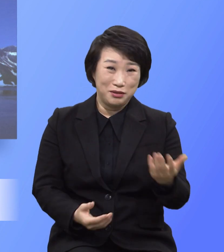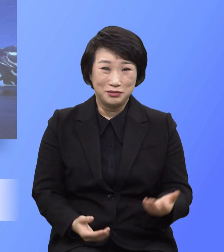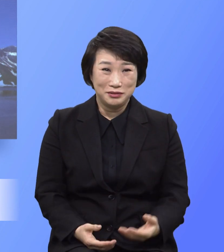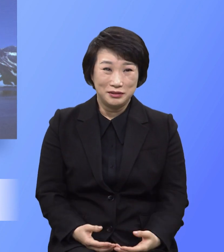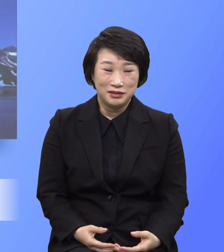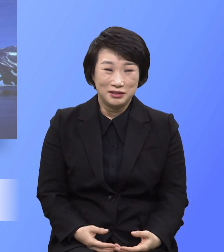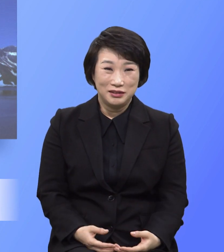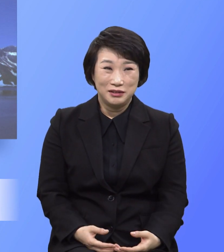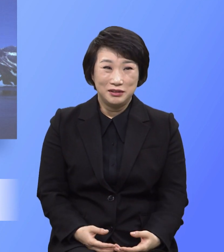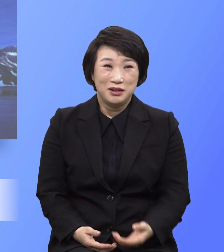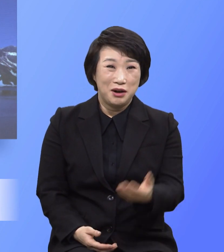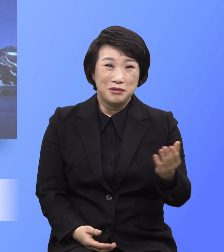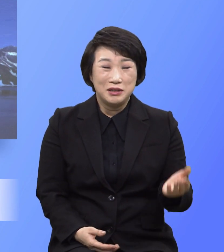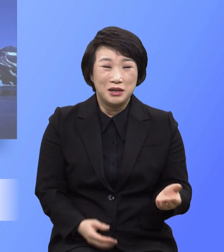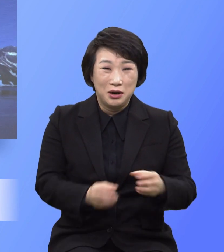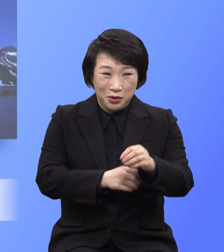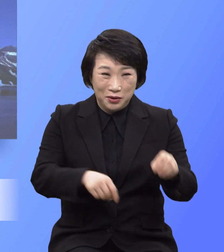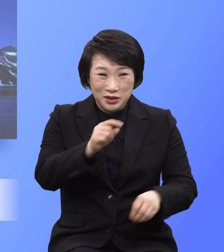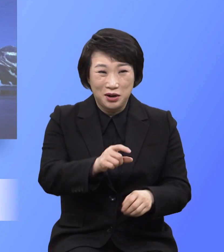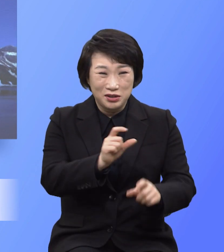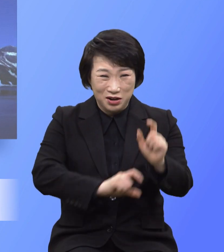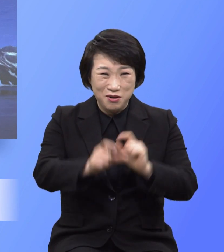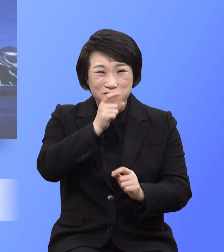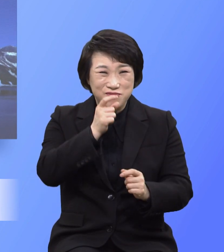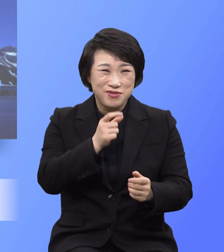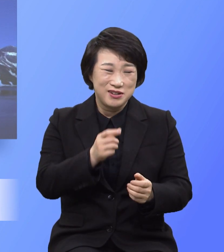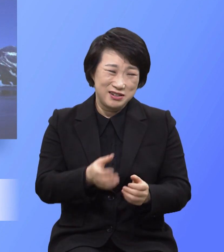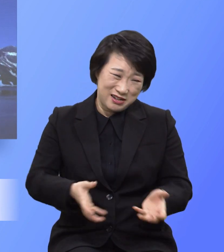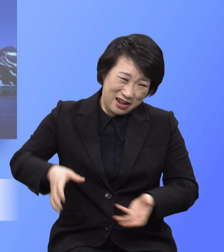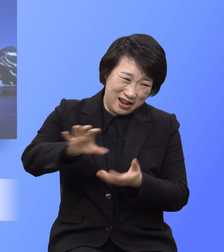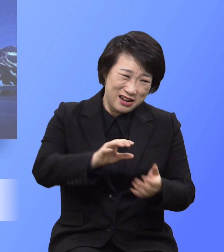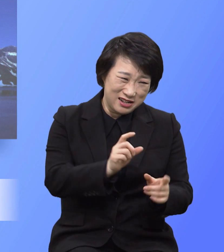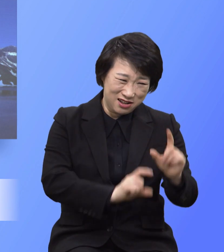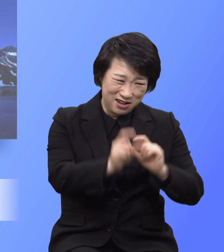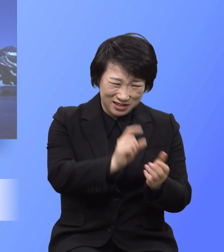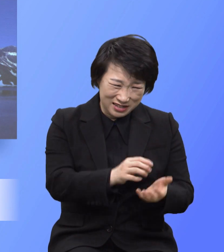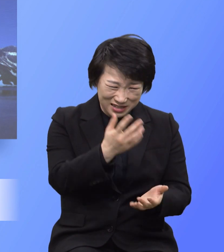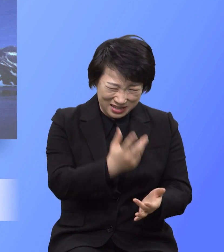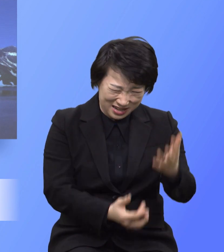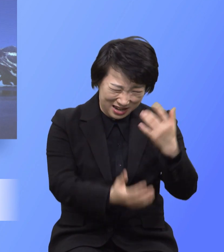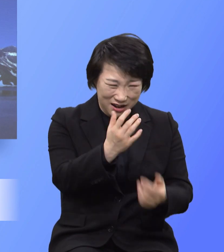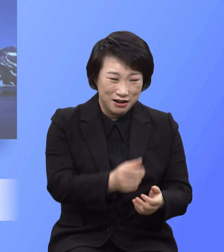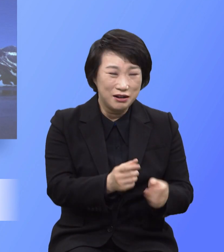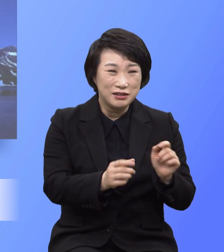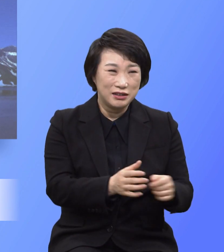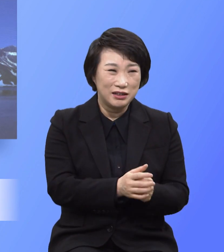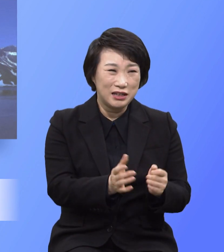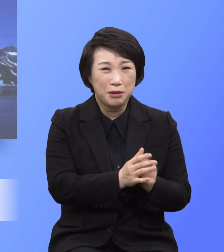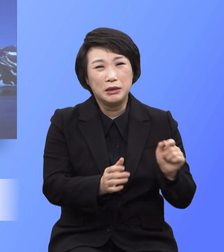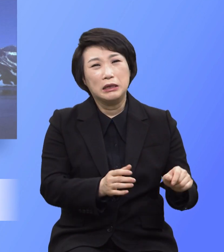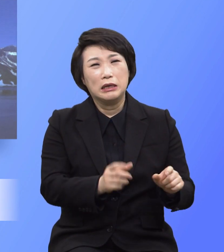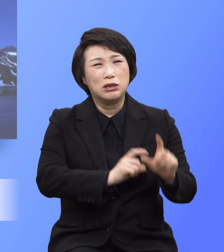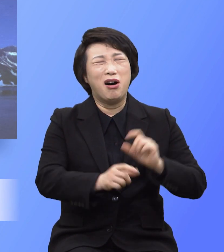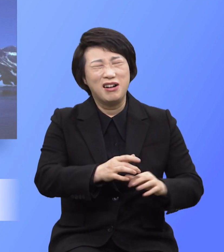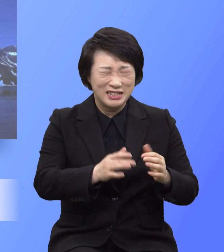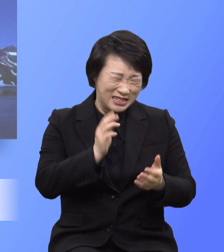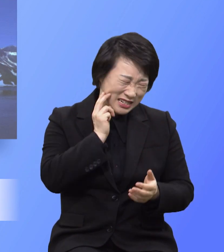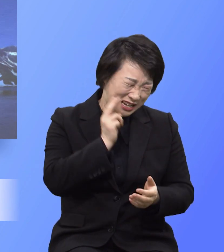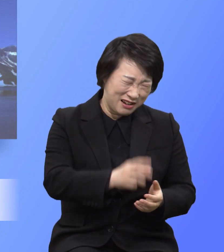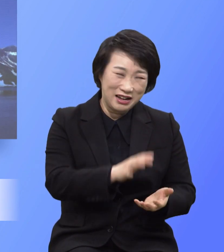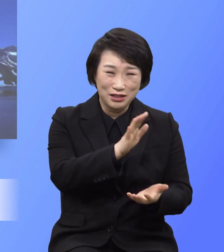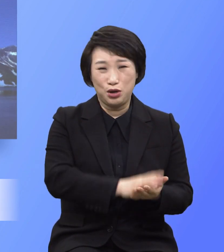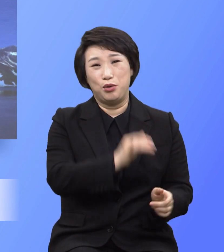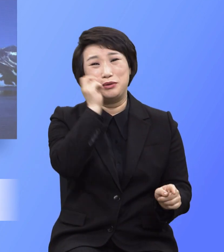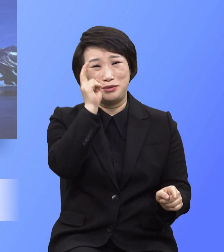한강물이 들어가면 뜨거운 펄펄 끓는 물로 막 더 못 견디다. 불꽃과 함께 타는 불꽃과 함께.